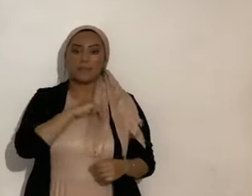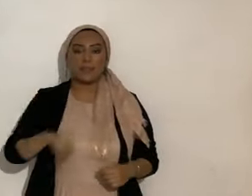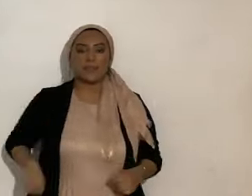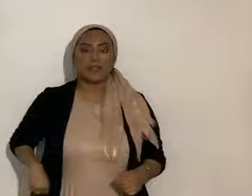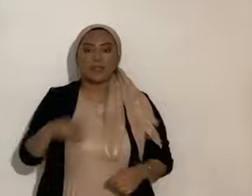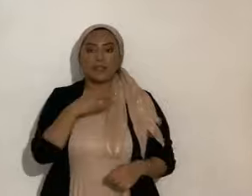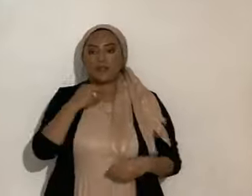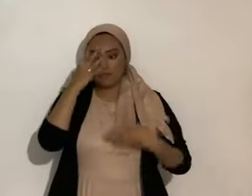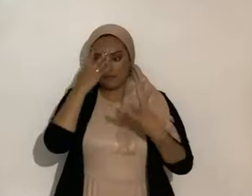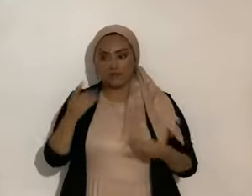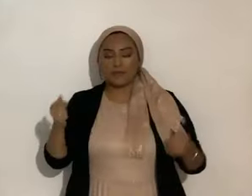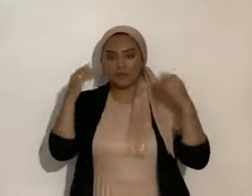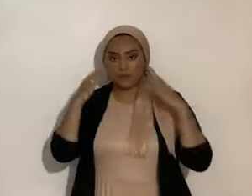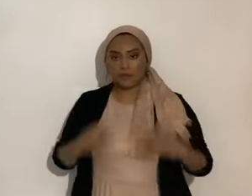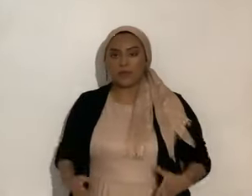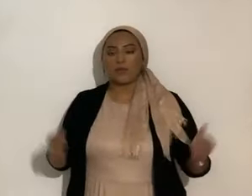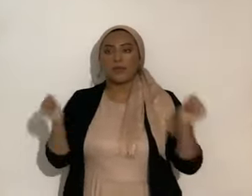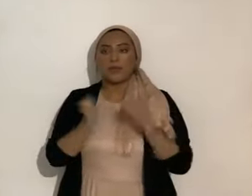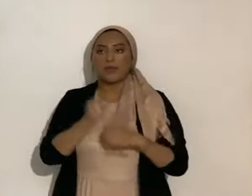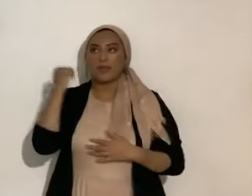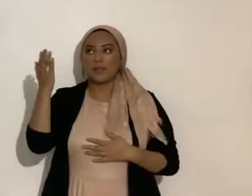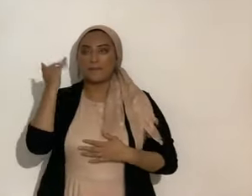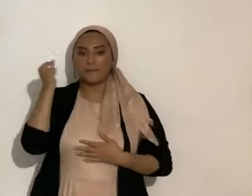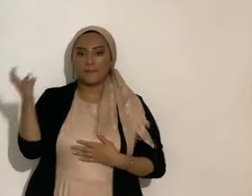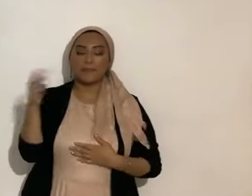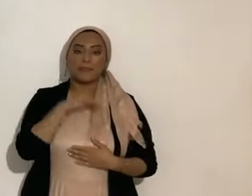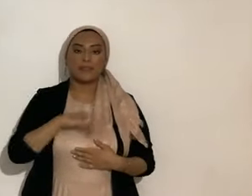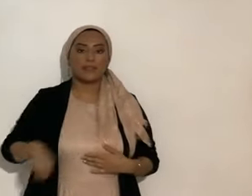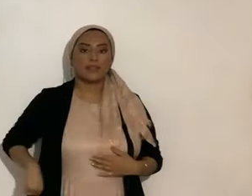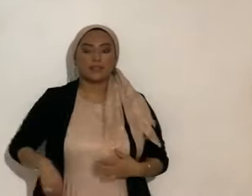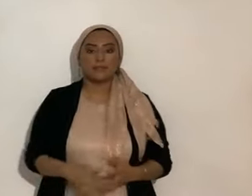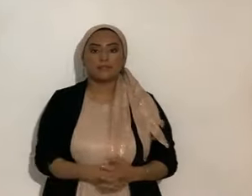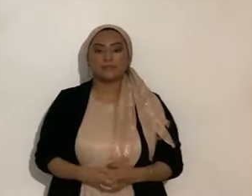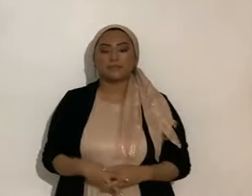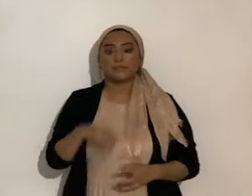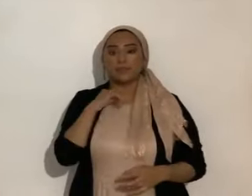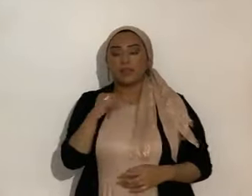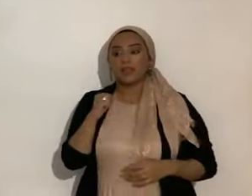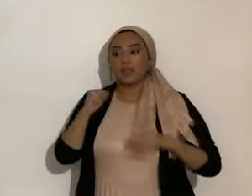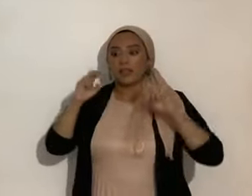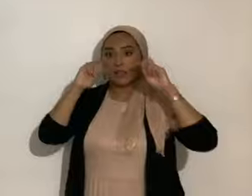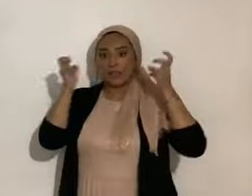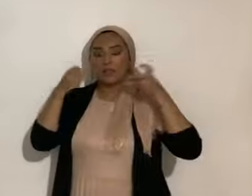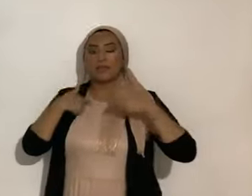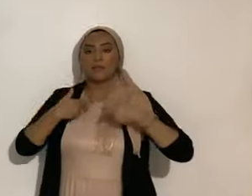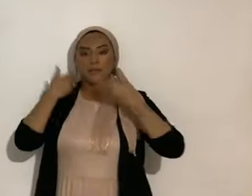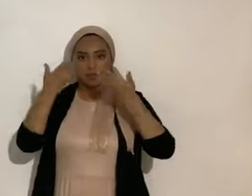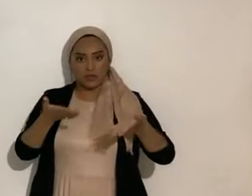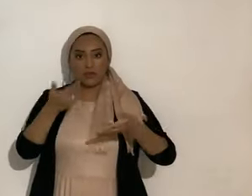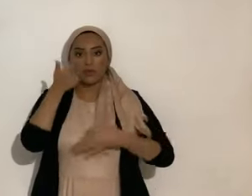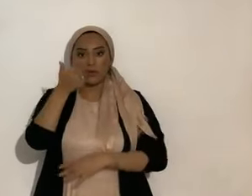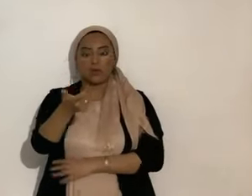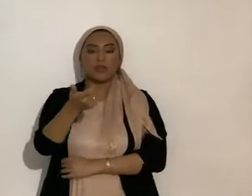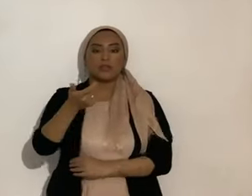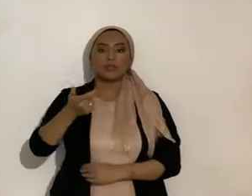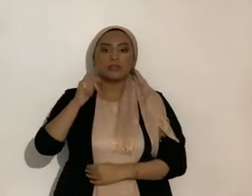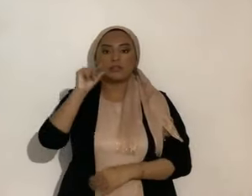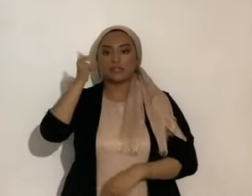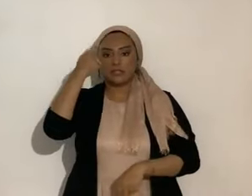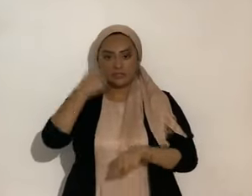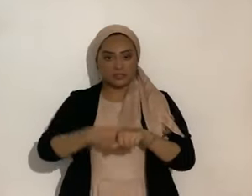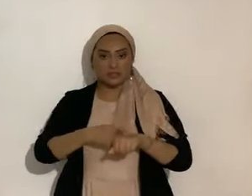la sanidad física en Yahshua HaMashiach. Es un tema, hermanos, que les recomiendo repetir 10 veces. No